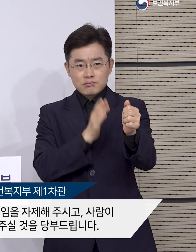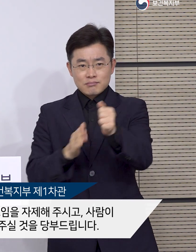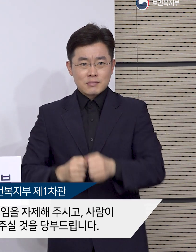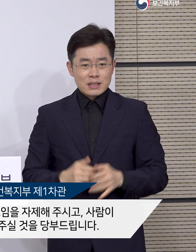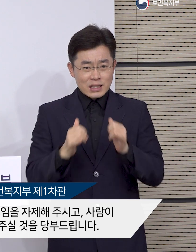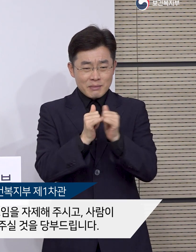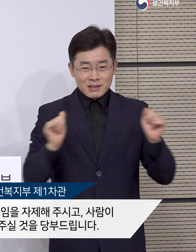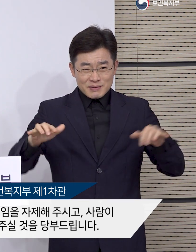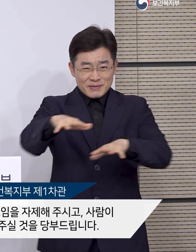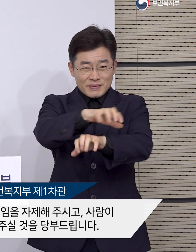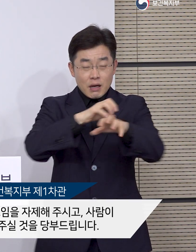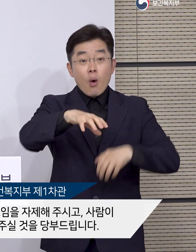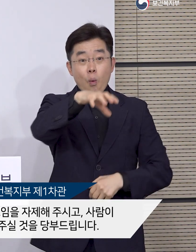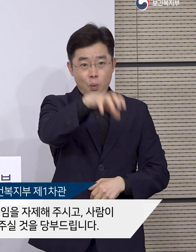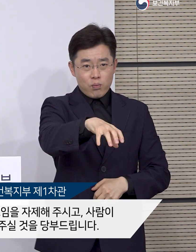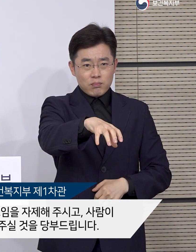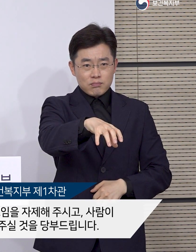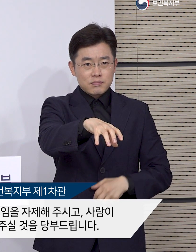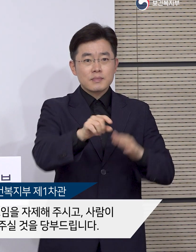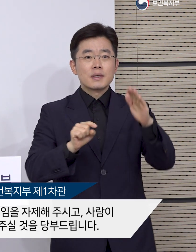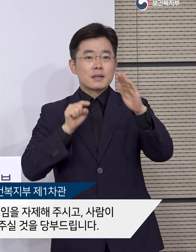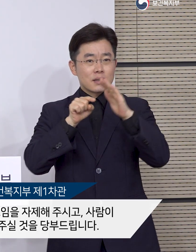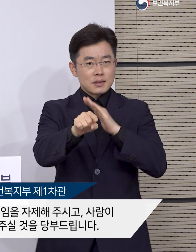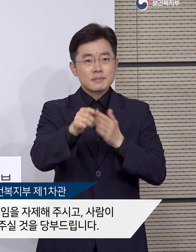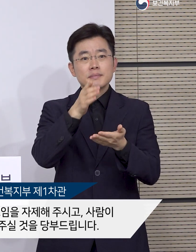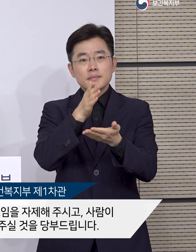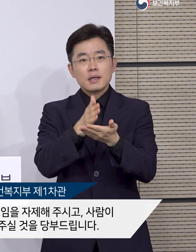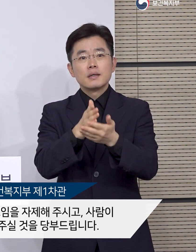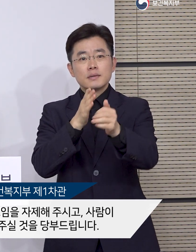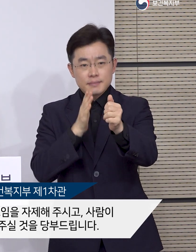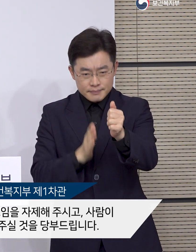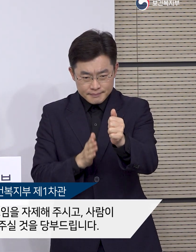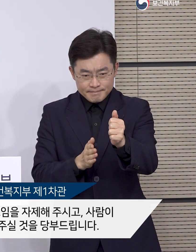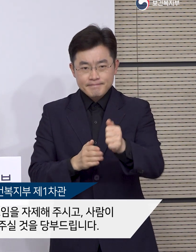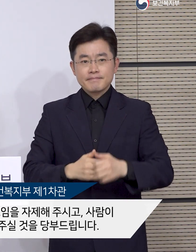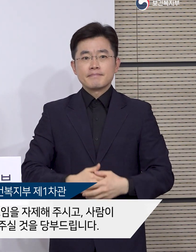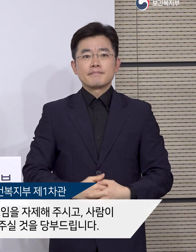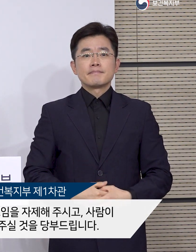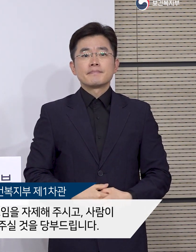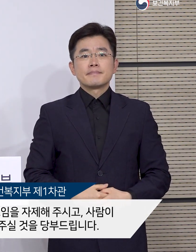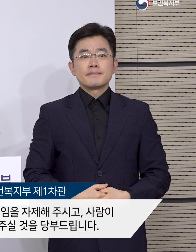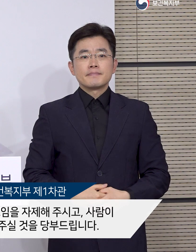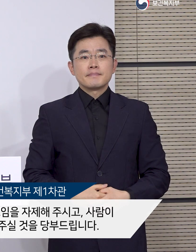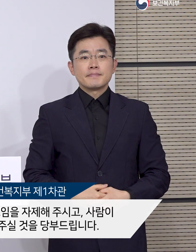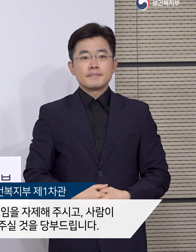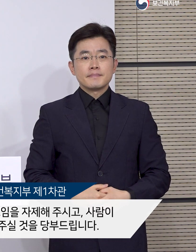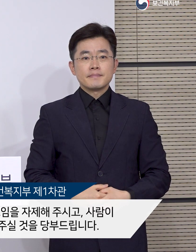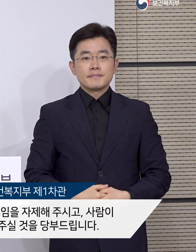많이 밀집하는 다중이용시설 방문을 자제해 주실 것을 당부드립니다.